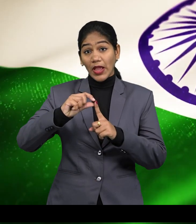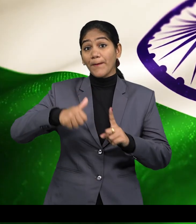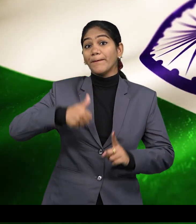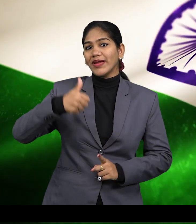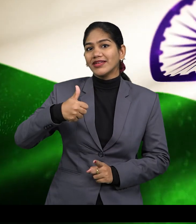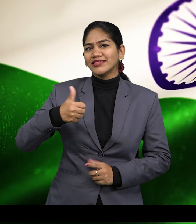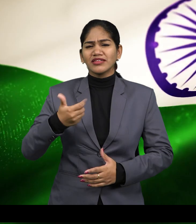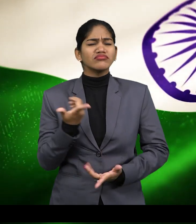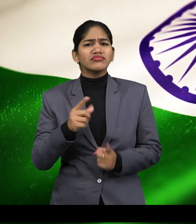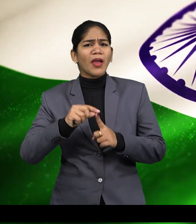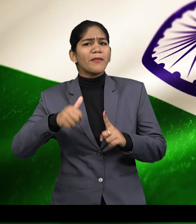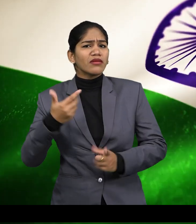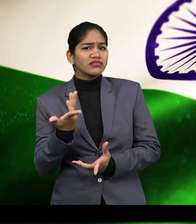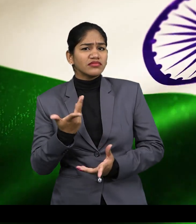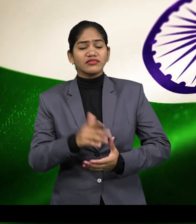అధ్యక్షుడు,